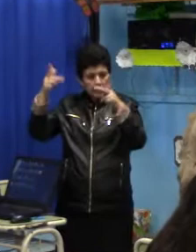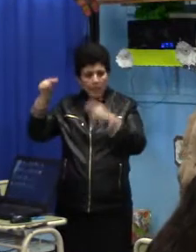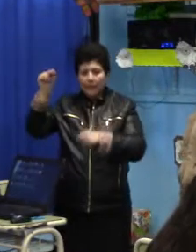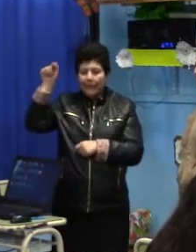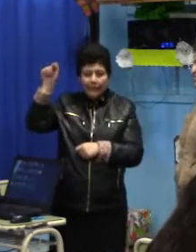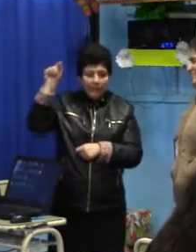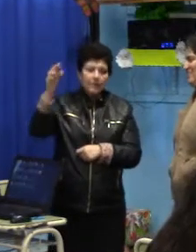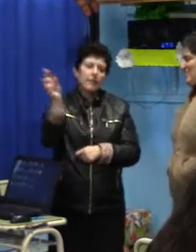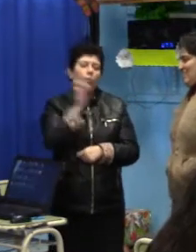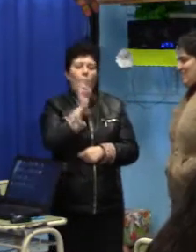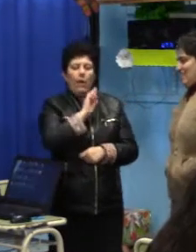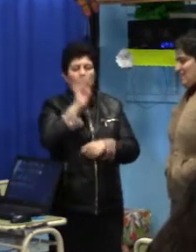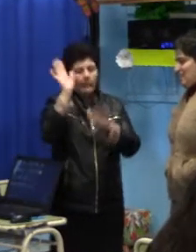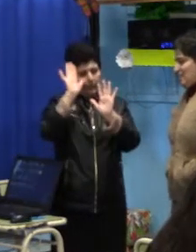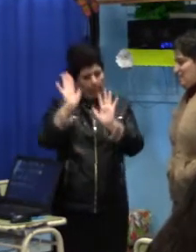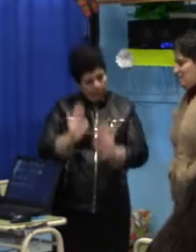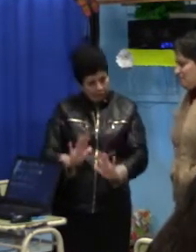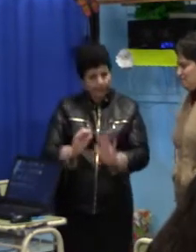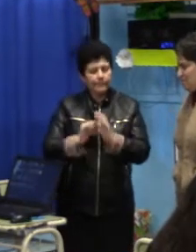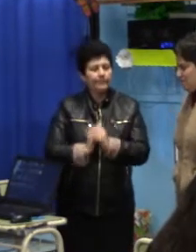ella.